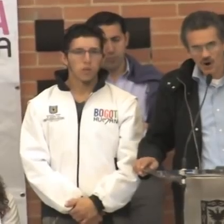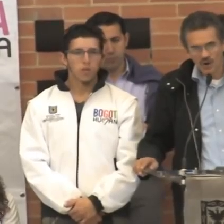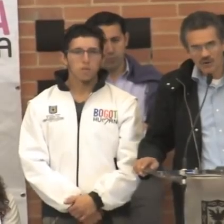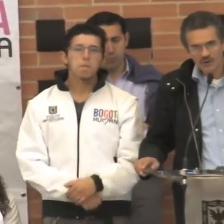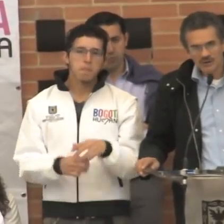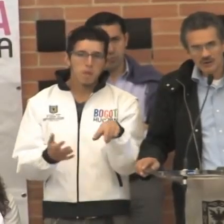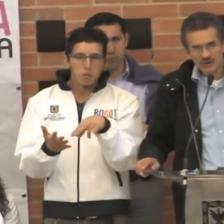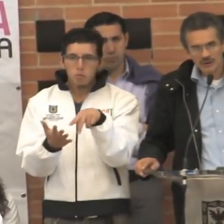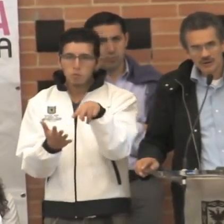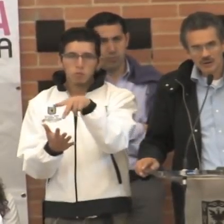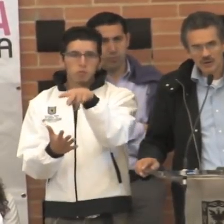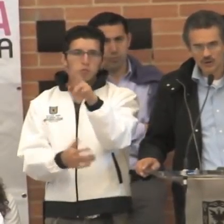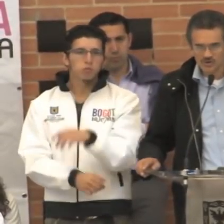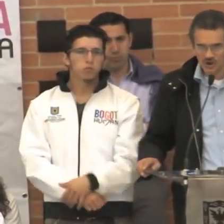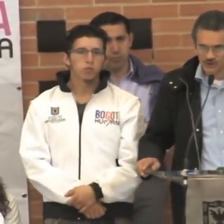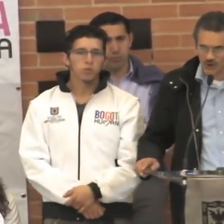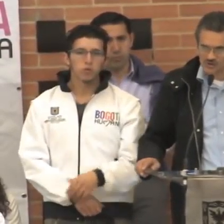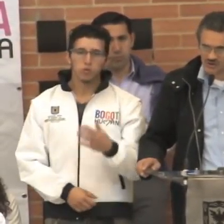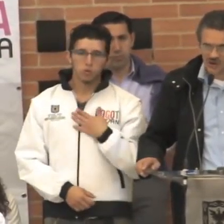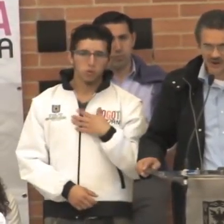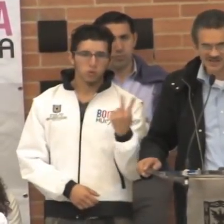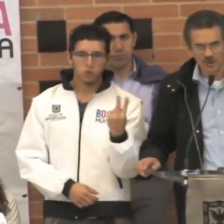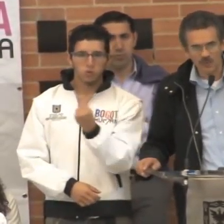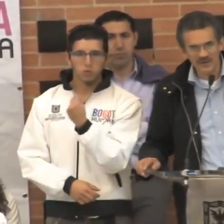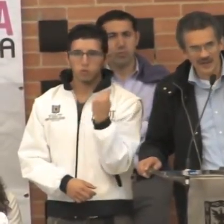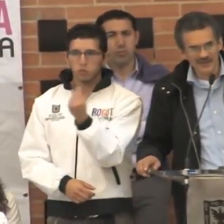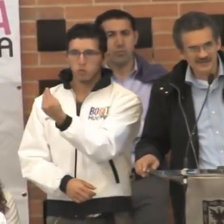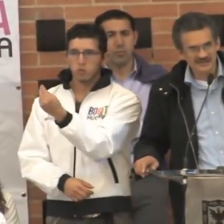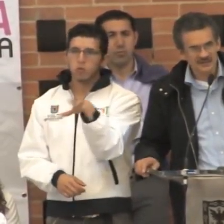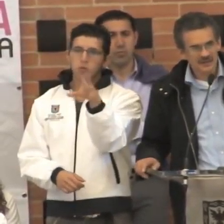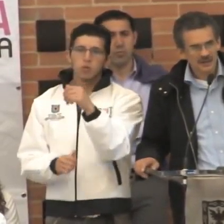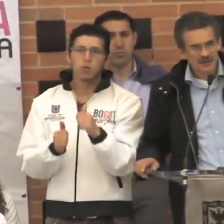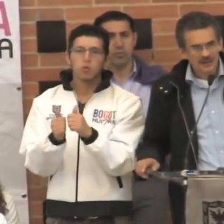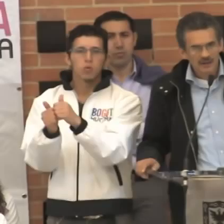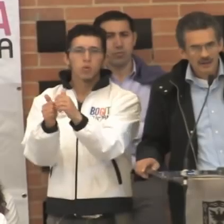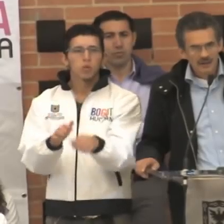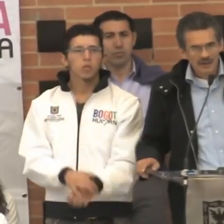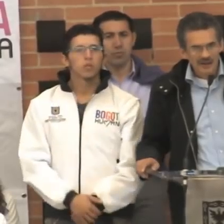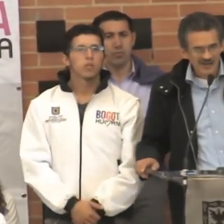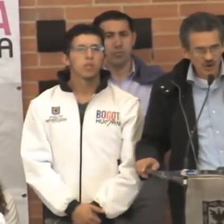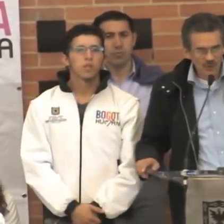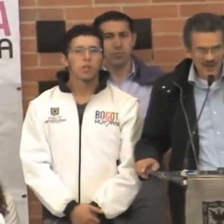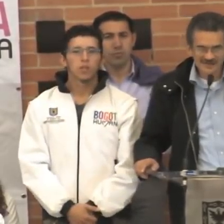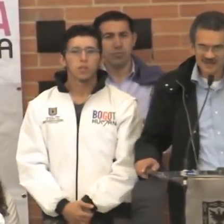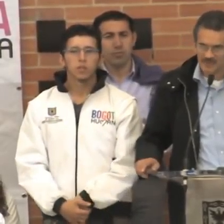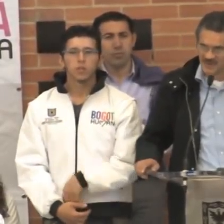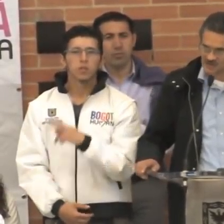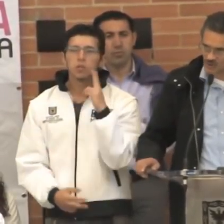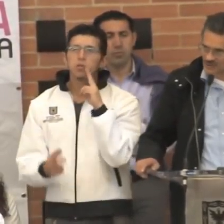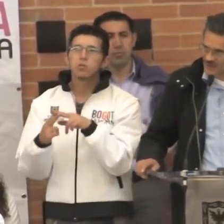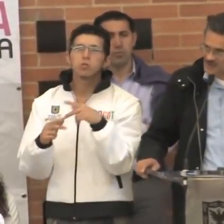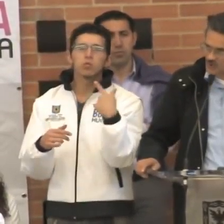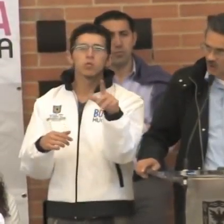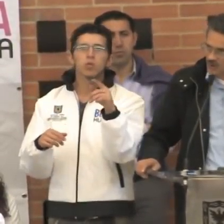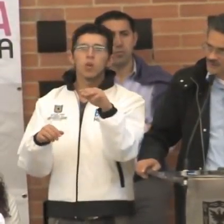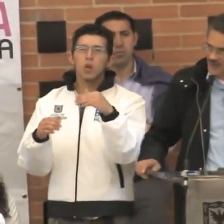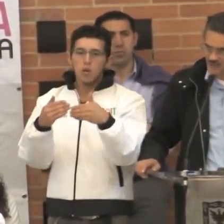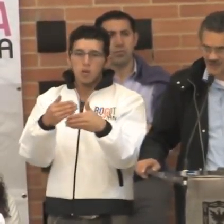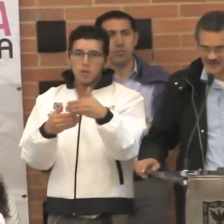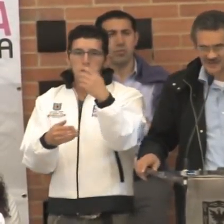recorrió con nosotros y con las comunidades las obras de mitigación de